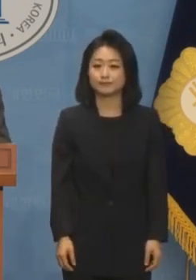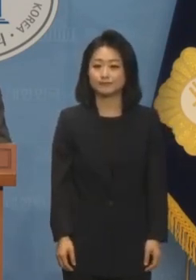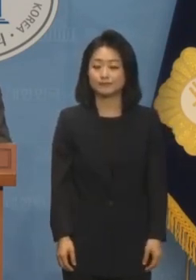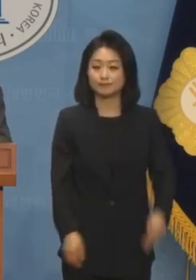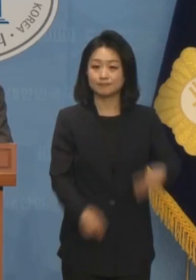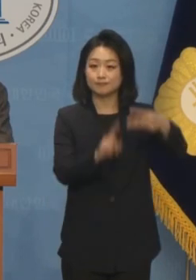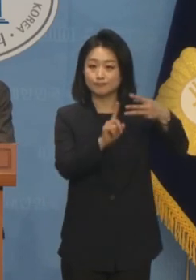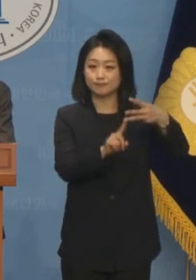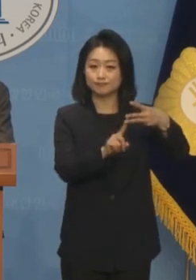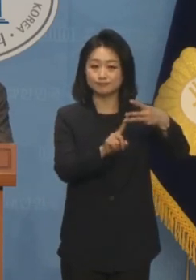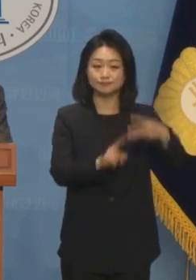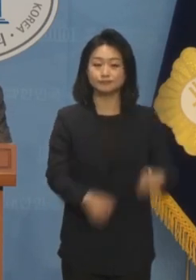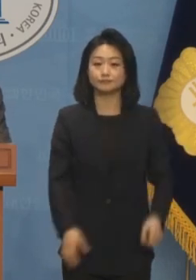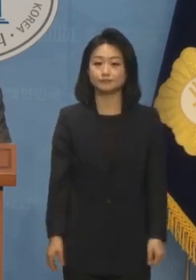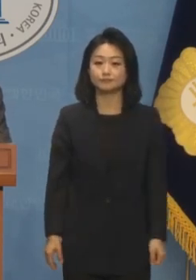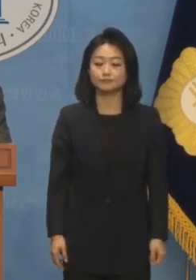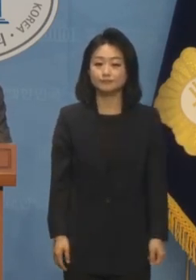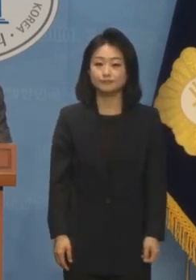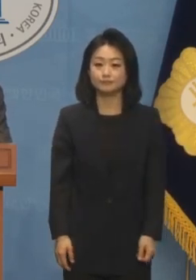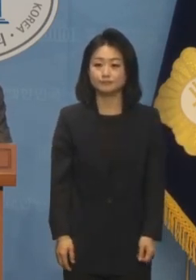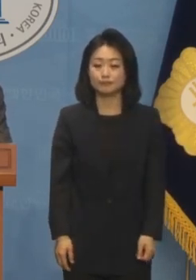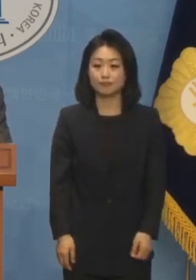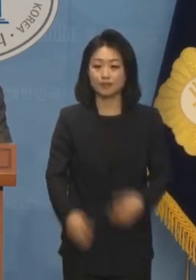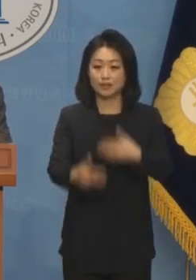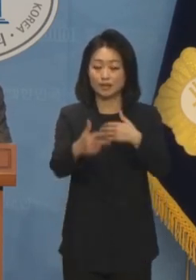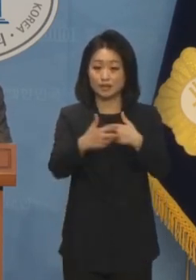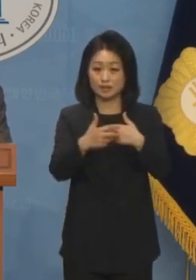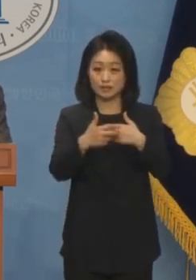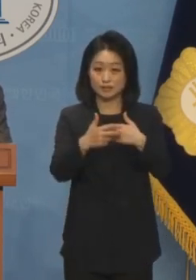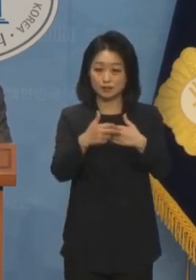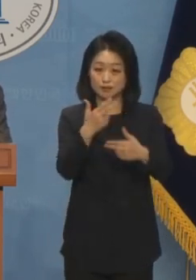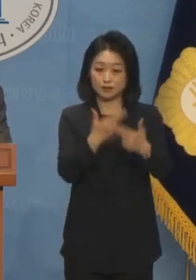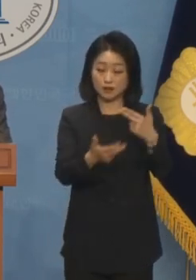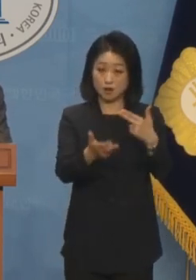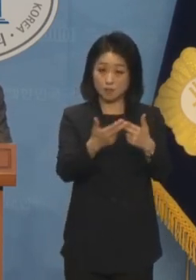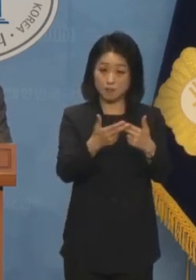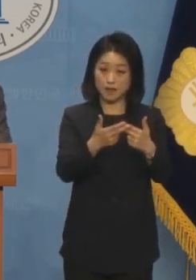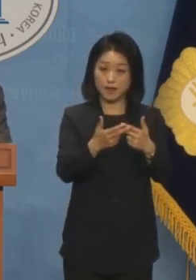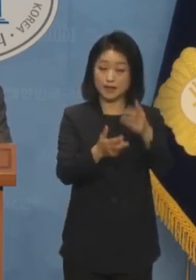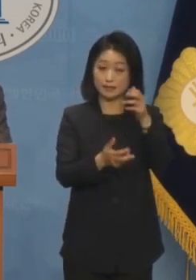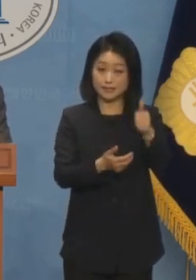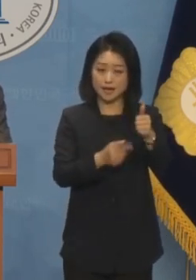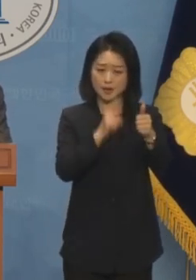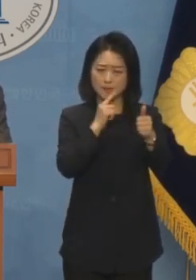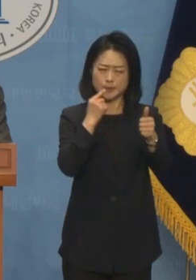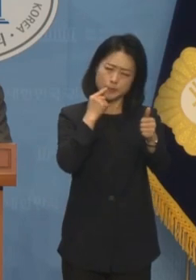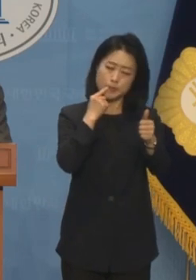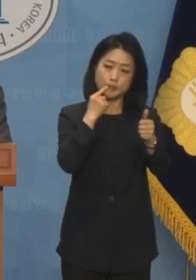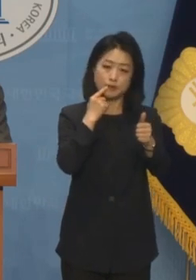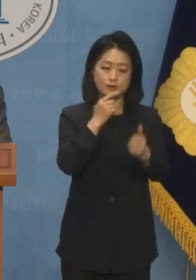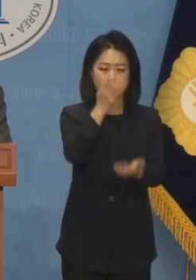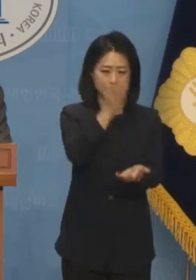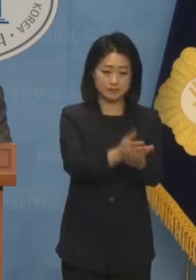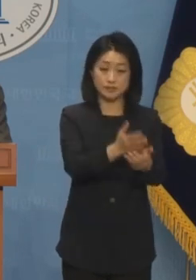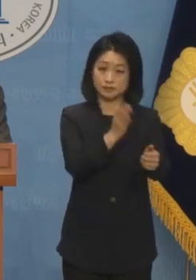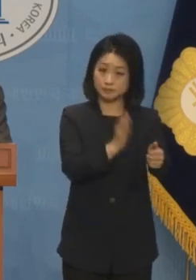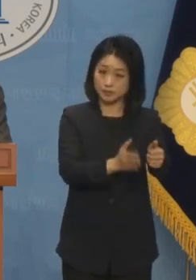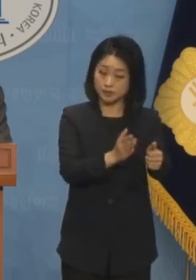마지막 브리핑입니다. 차기 의협회장의 위험한 강대강 발언 즉각 철회해야